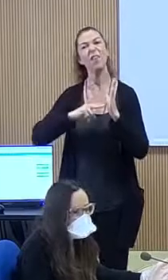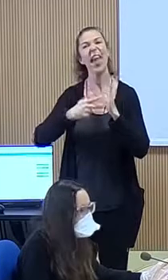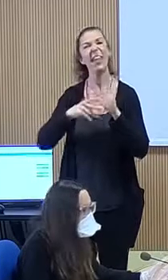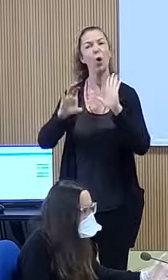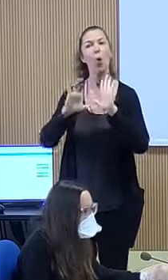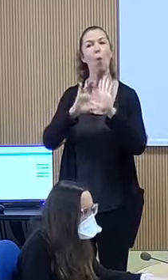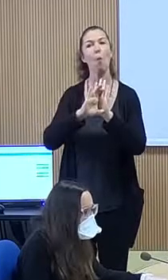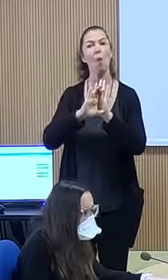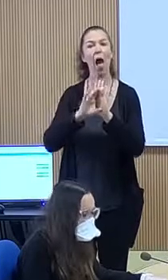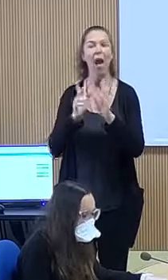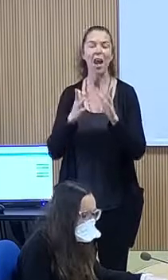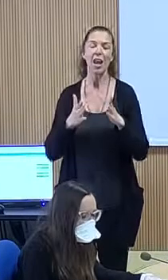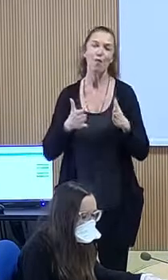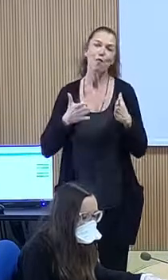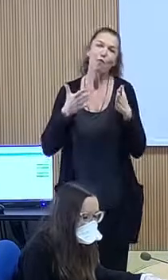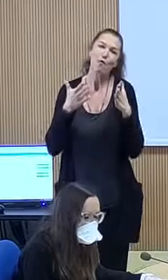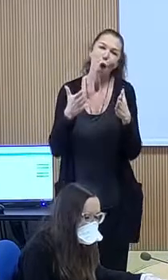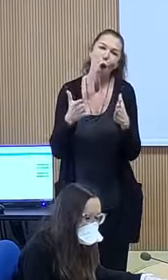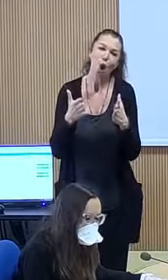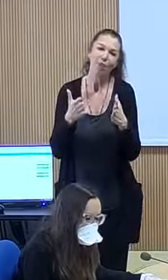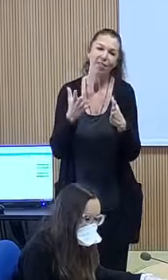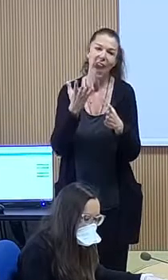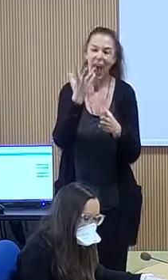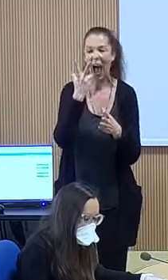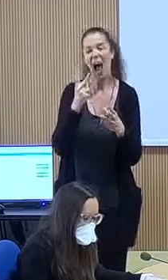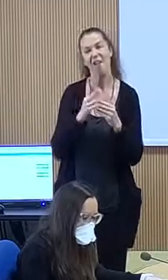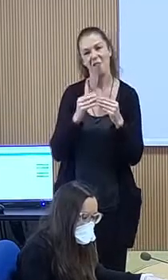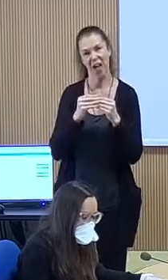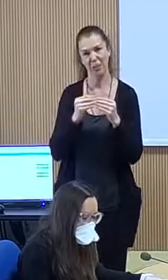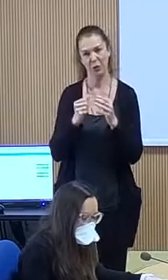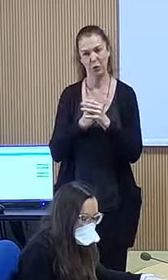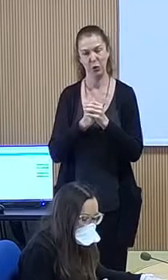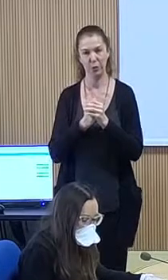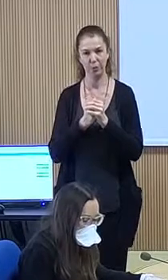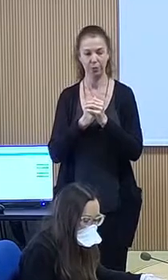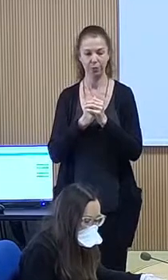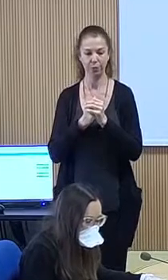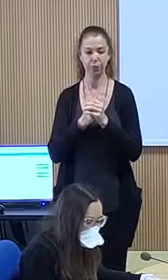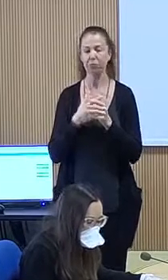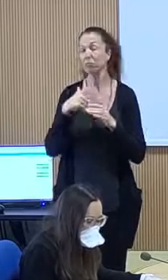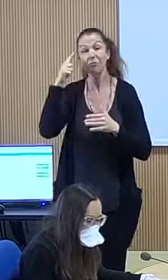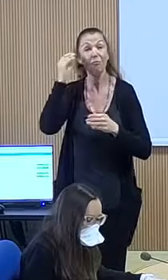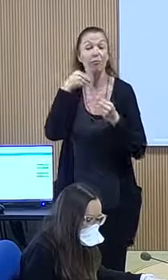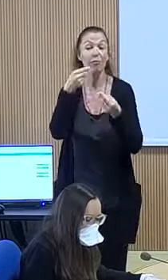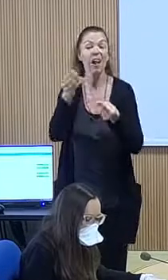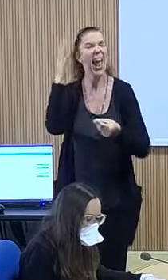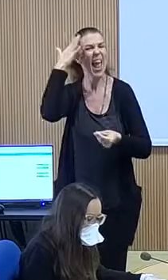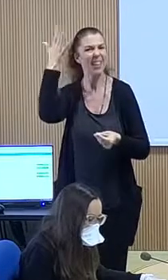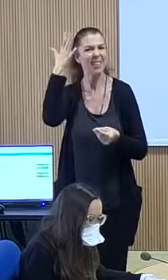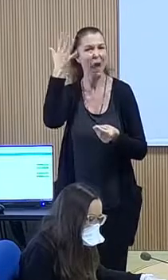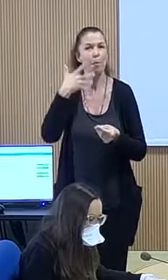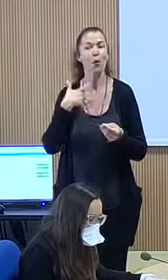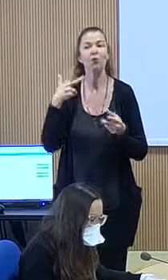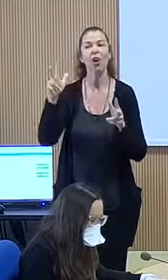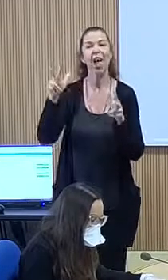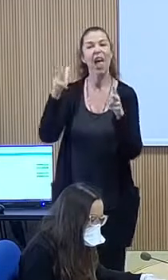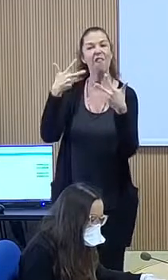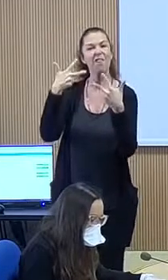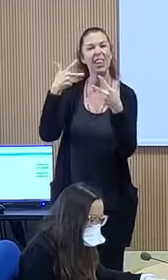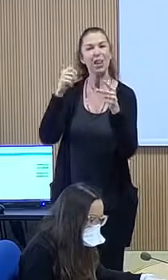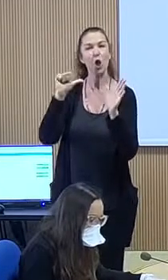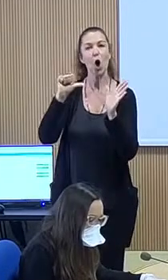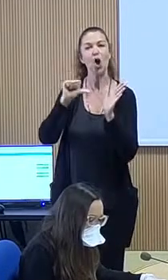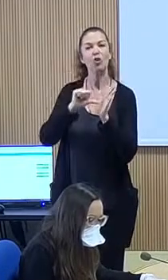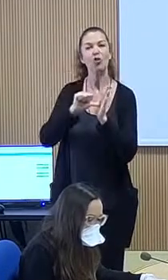ci sono posti al servizio e faccio qualche esempio ci sono i video del centro di riuso creativo di